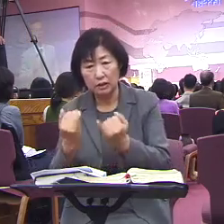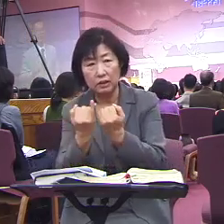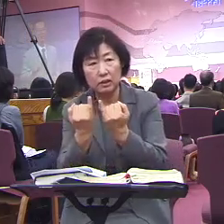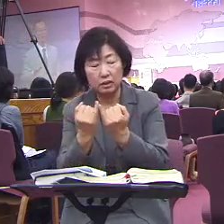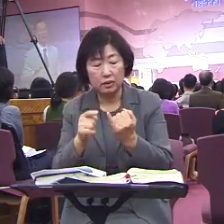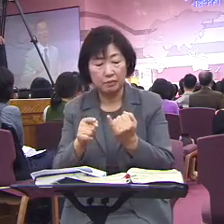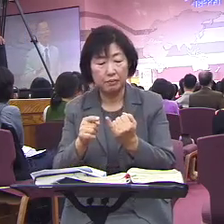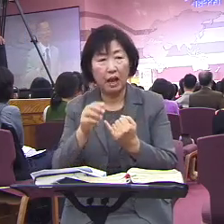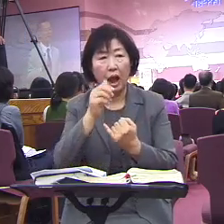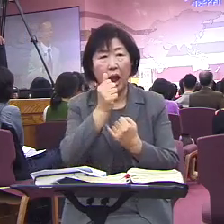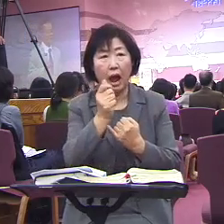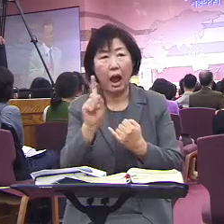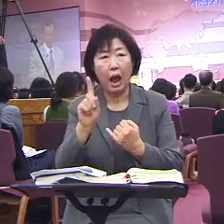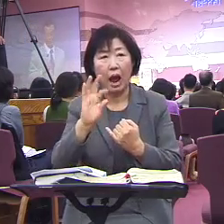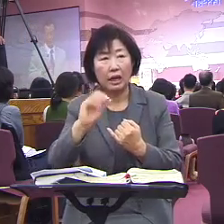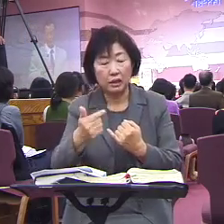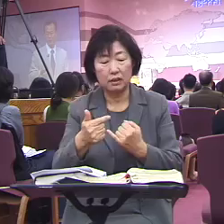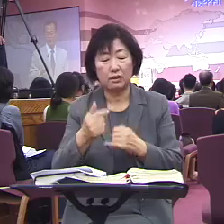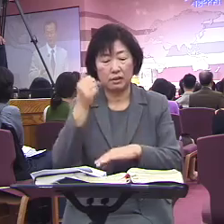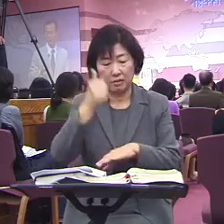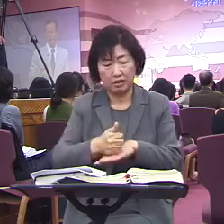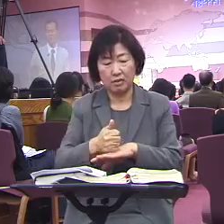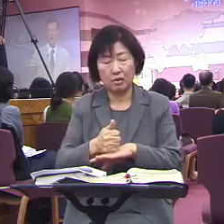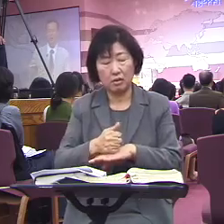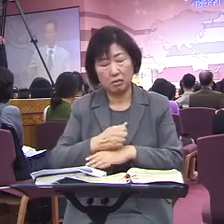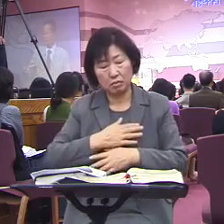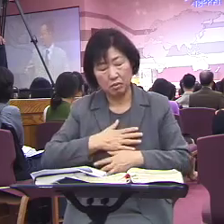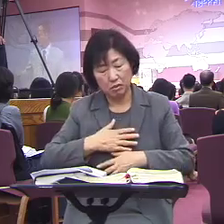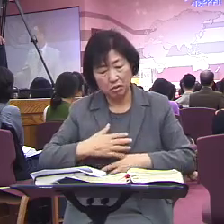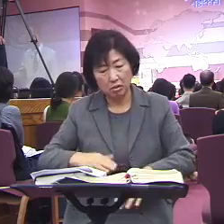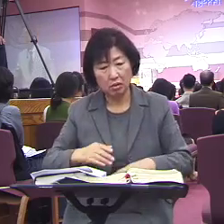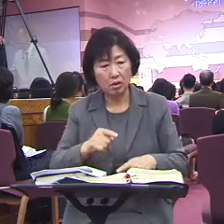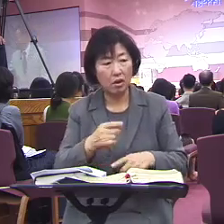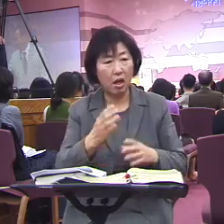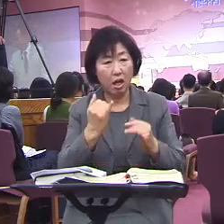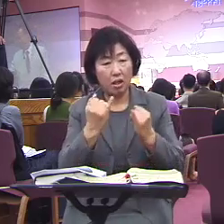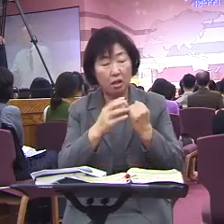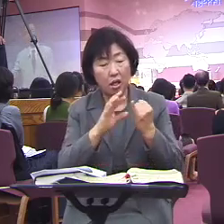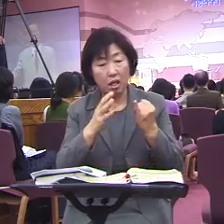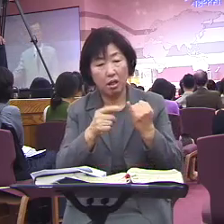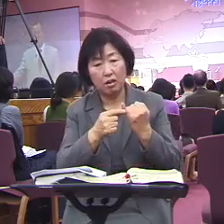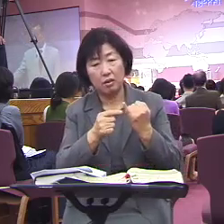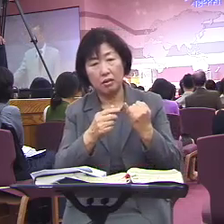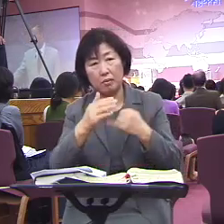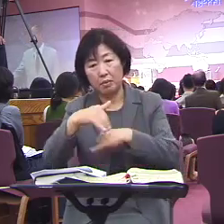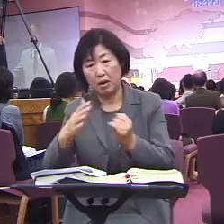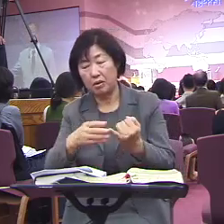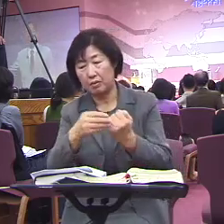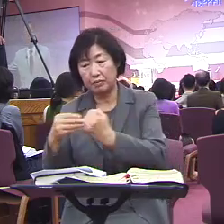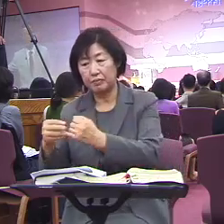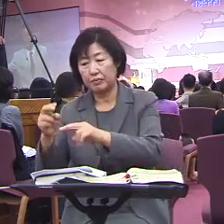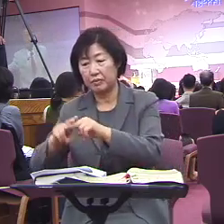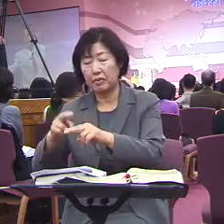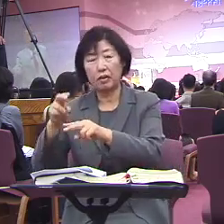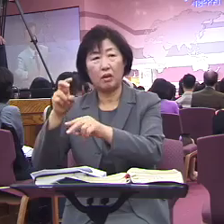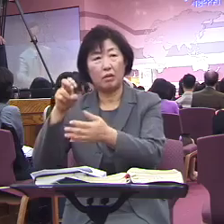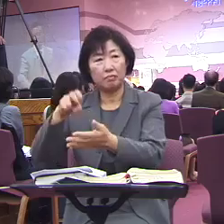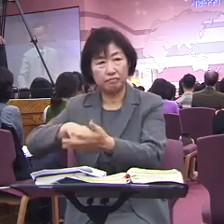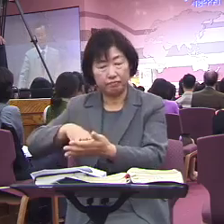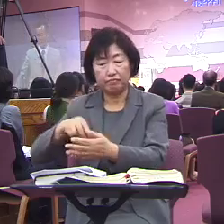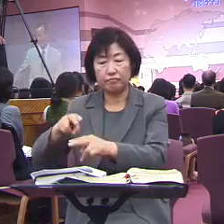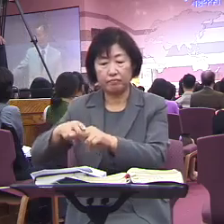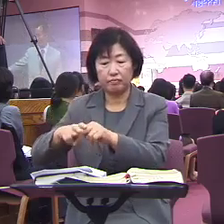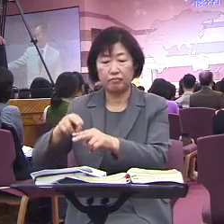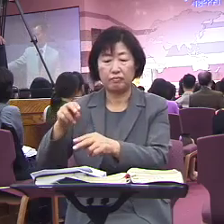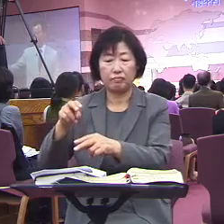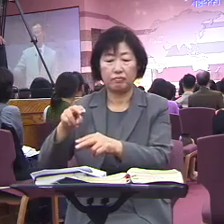막 놀아주다가 나중에 피곤했던지 얘를 방으로 데려가지고 그 자리에 앉혀놓고 그 주위에다 원을 쭉